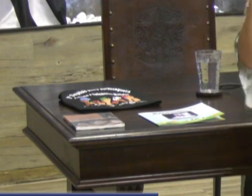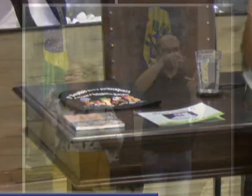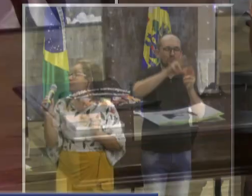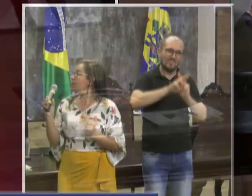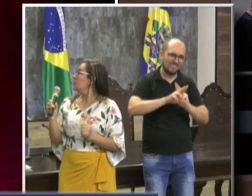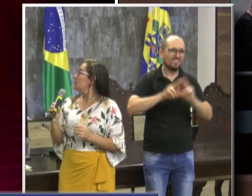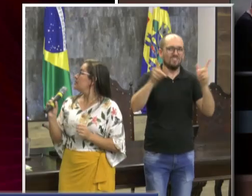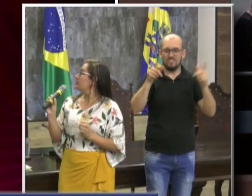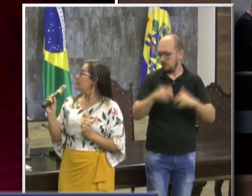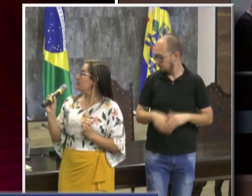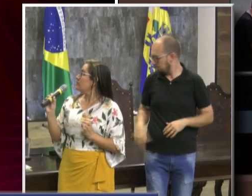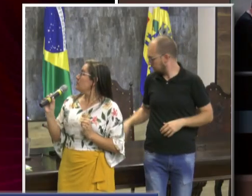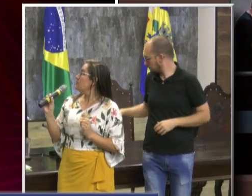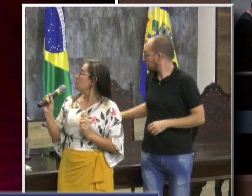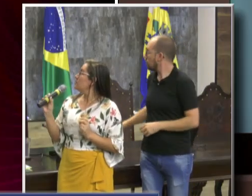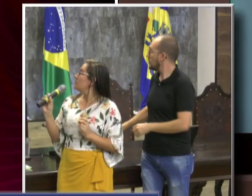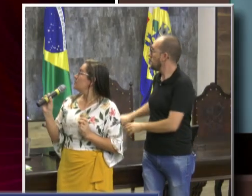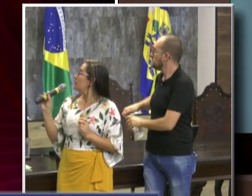tá?